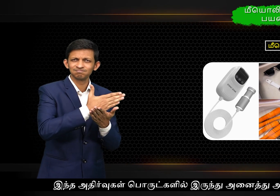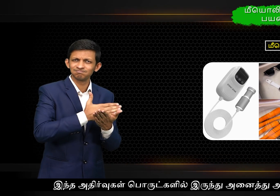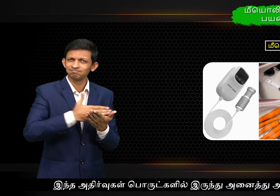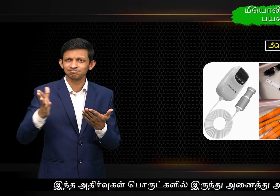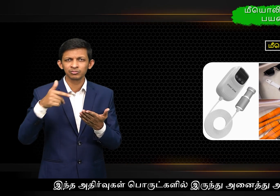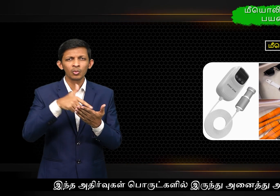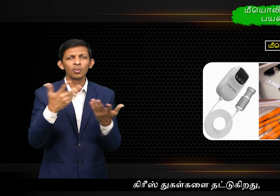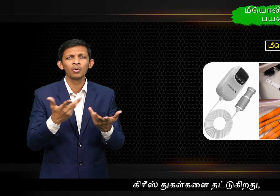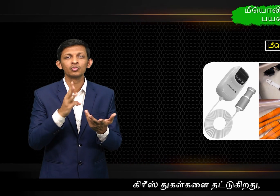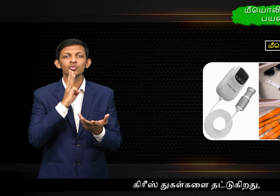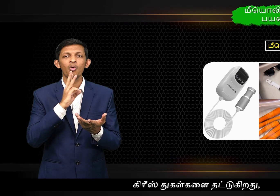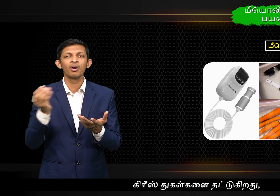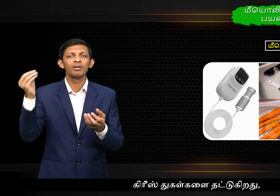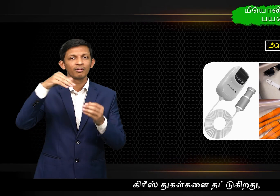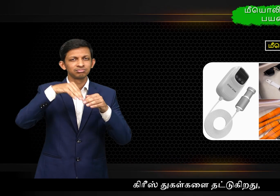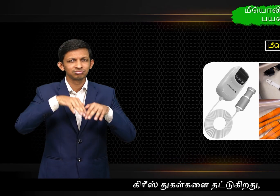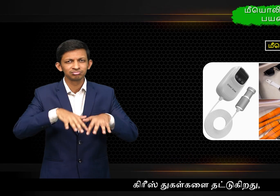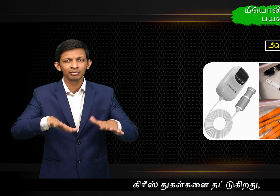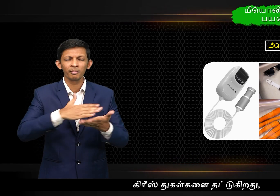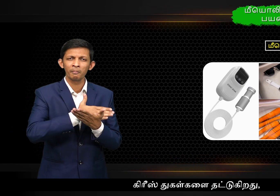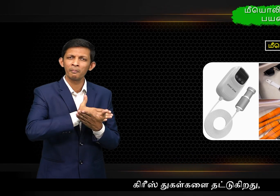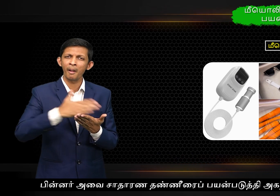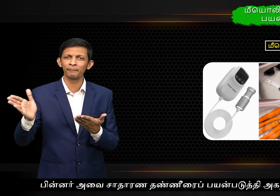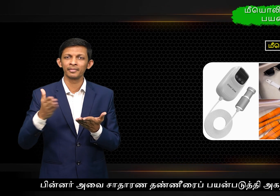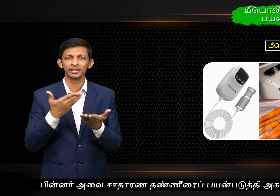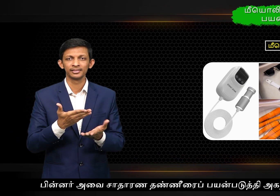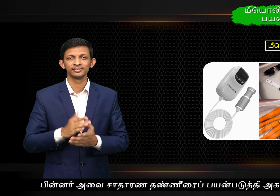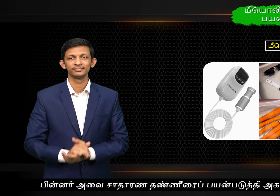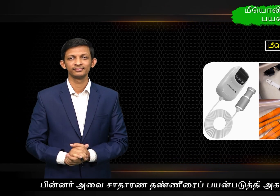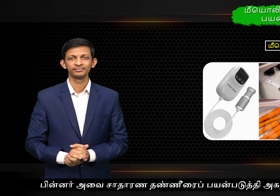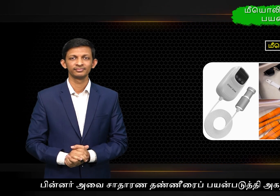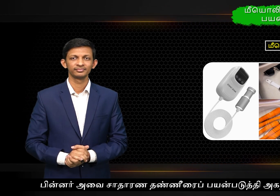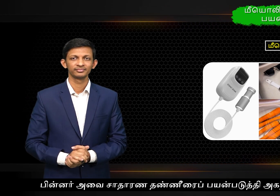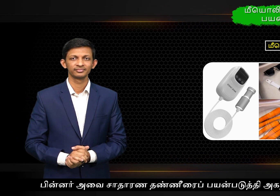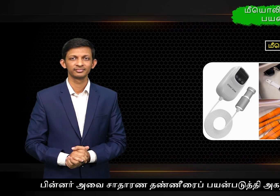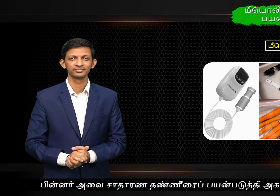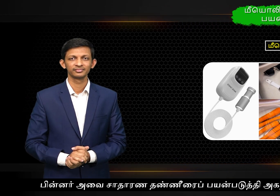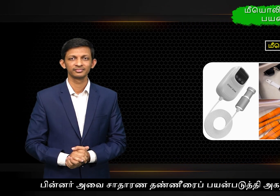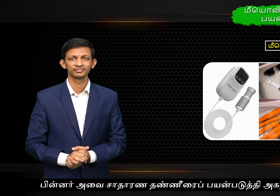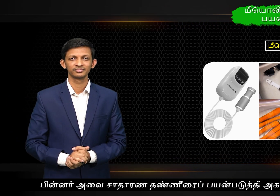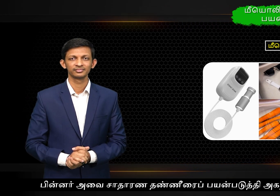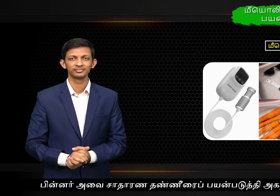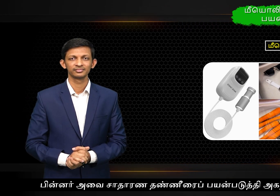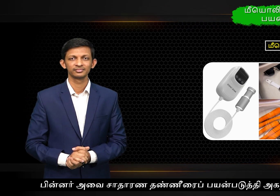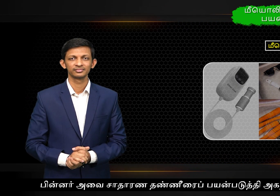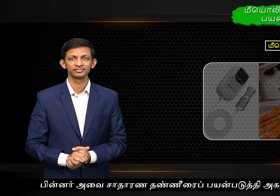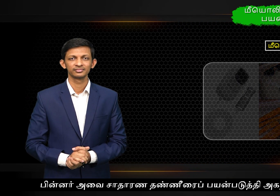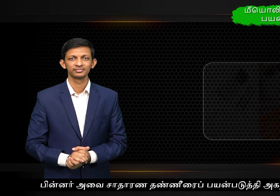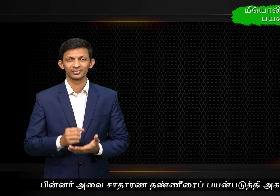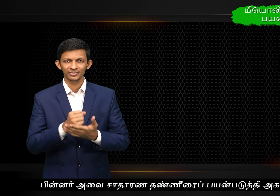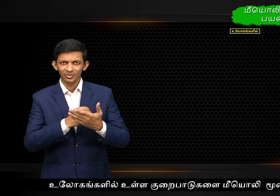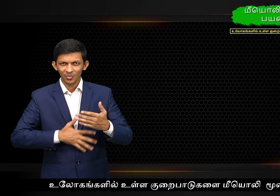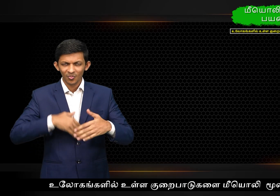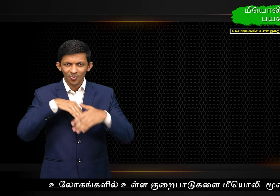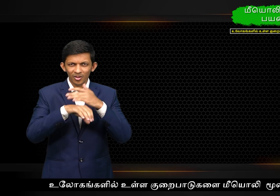அனைத்து அழுக்கு மற்றும் கிரீஸ் துகள்களை தட்டுகிறது. பின்னர் அவை சாதாரண தண்ணீரை பயன்படுத்தி